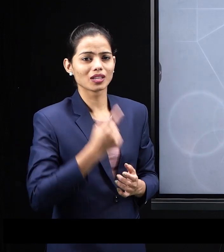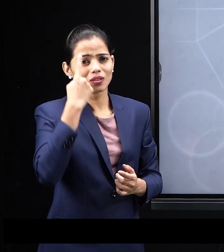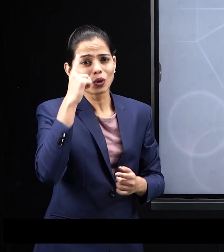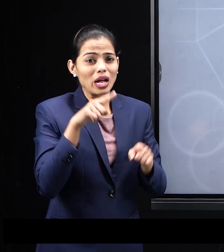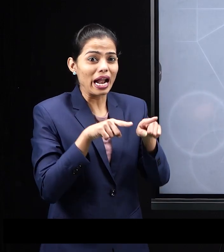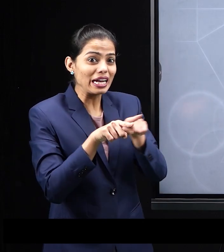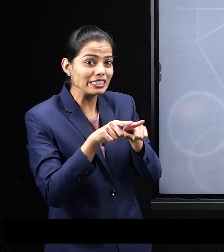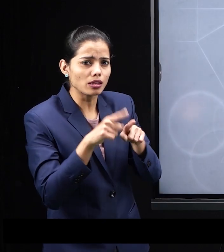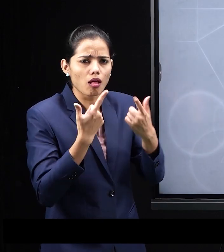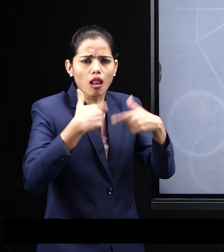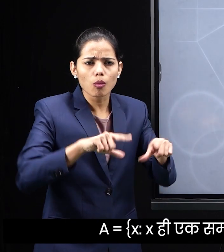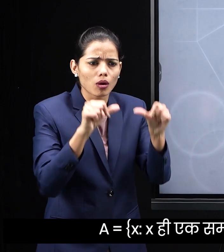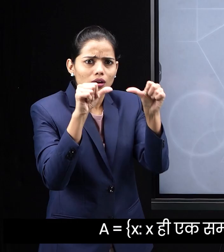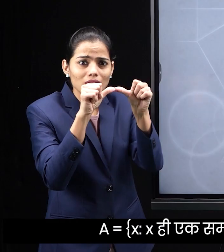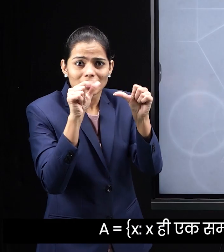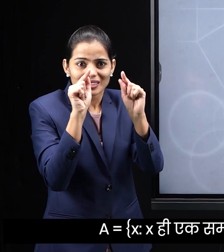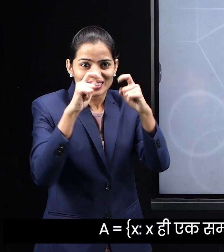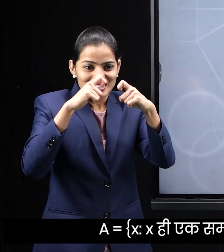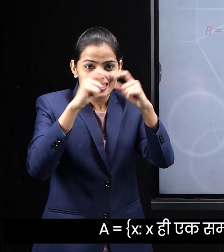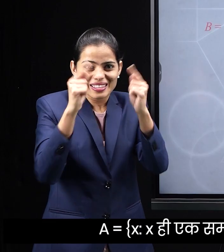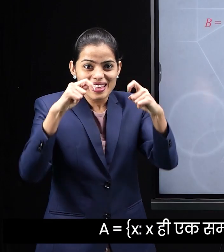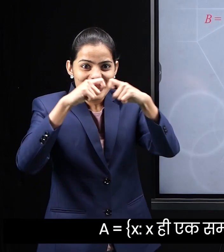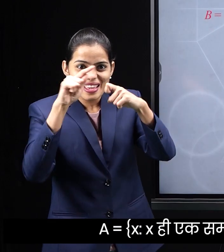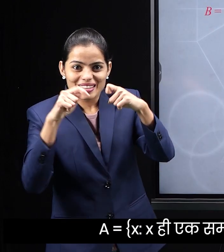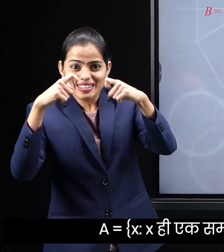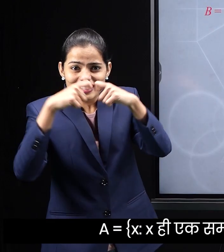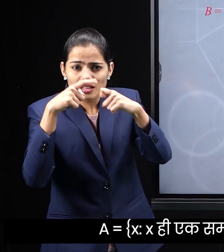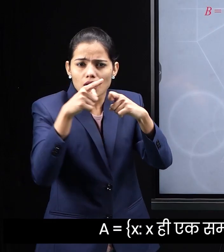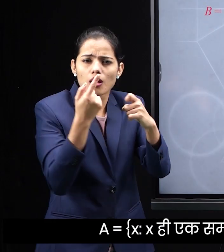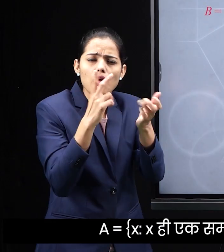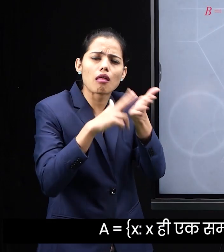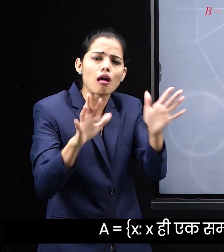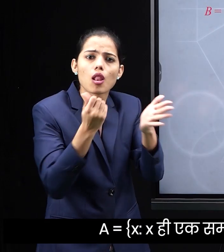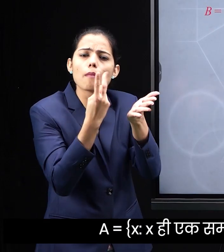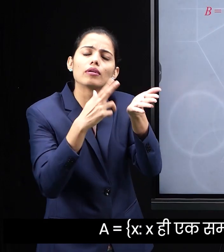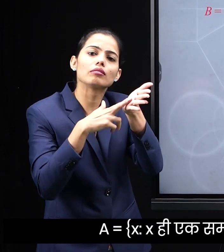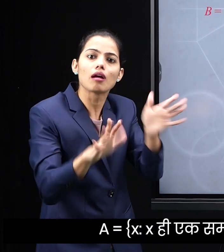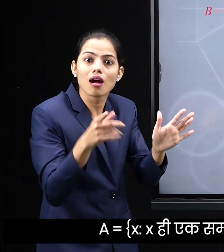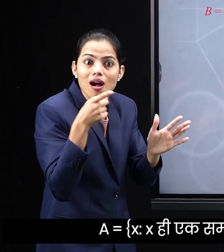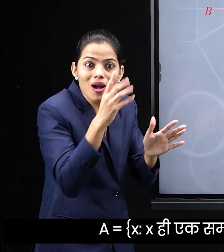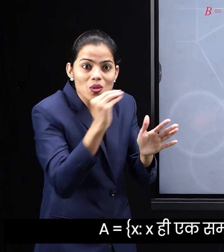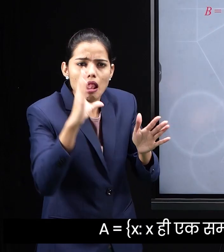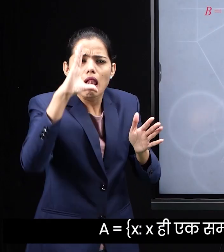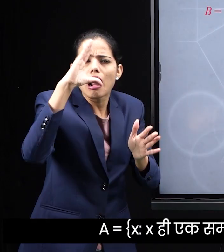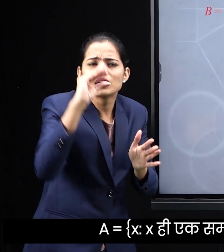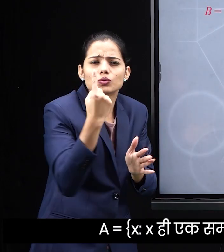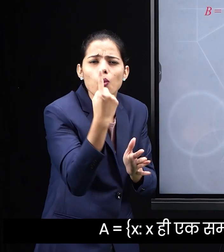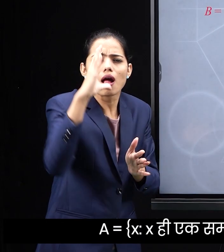उदाहरण a is equals to x, x ही एक समान नैसर्गिक संख्या आहे आणि 3, 6, 3,